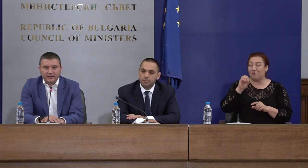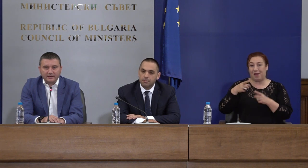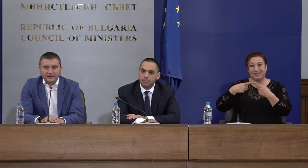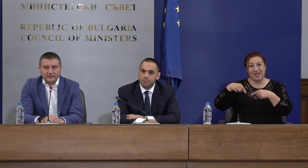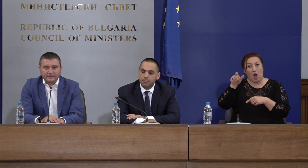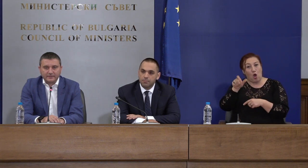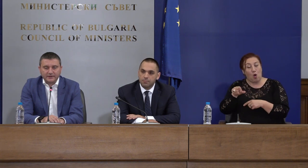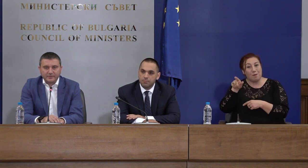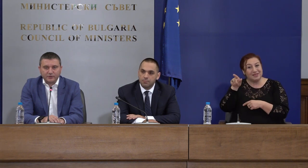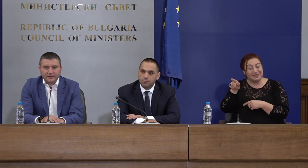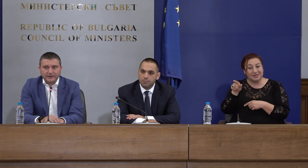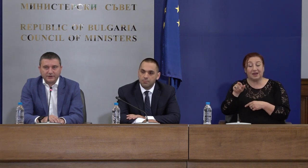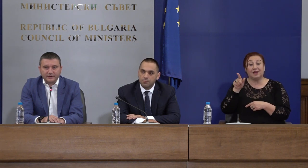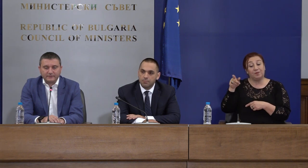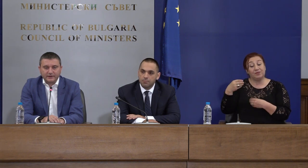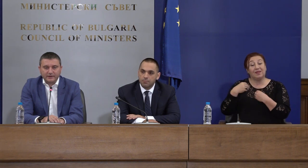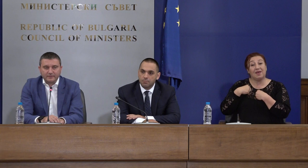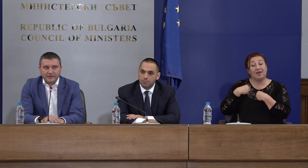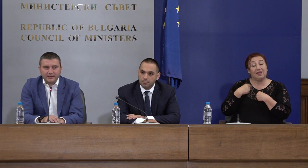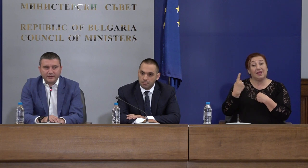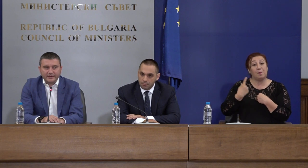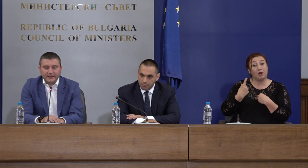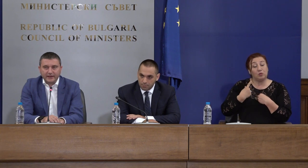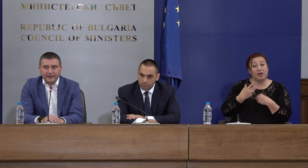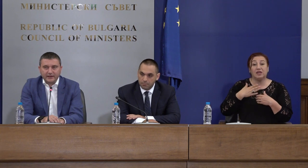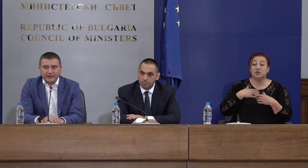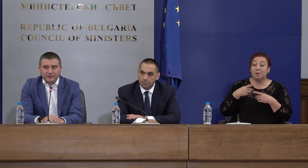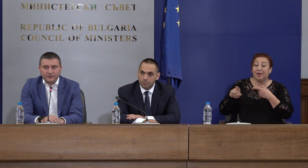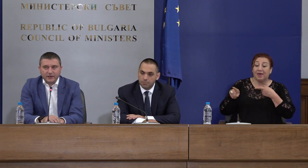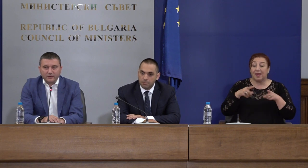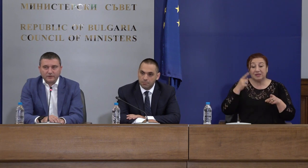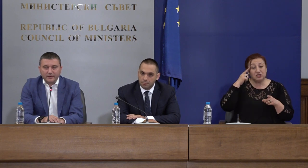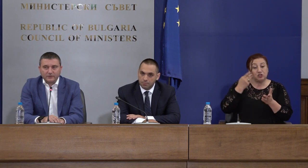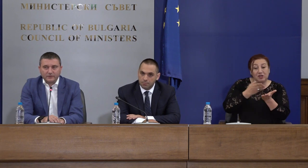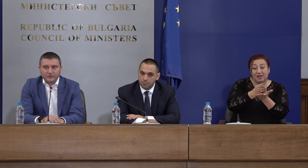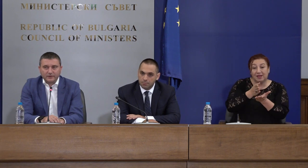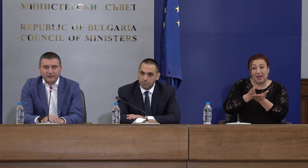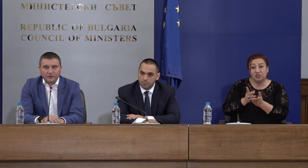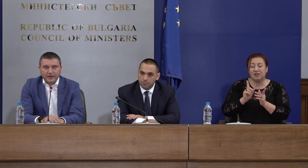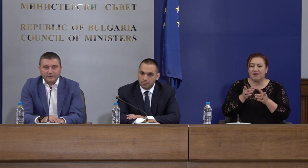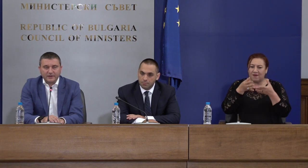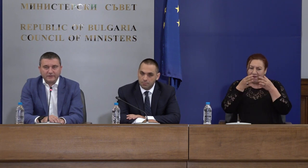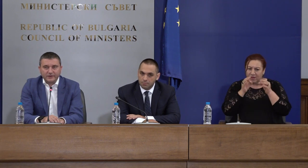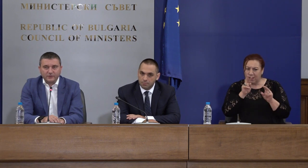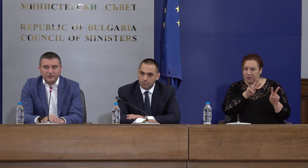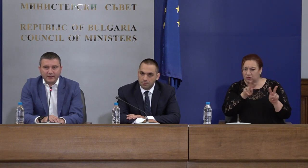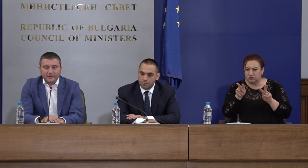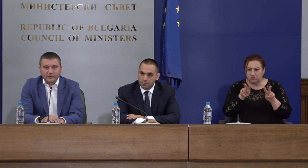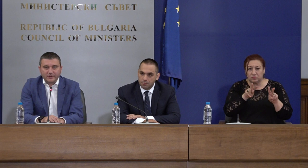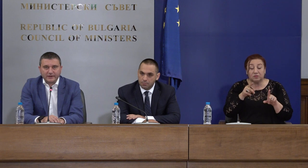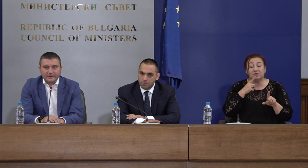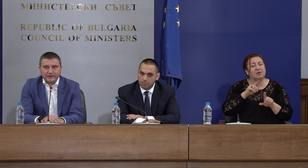Те ни предупредиха, че имаме различни сценарии, които трябва много внимателно да наблюдаваме, независимо,